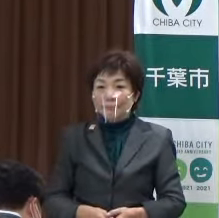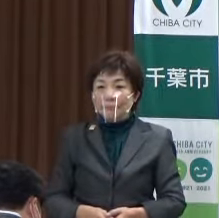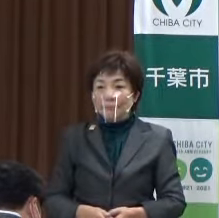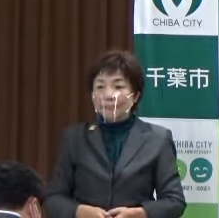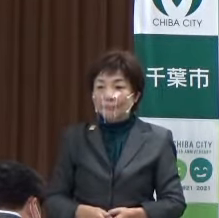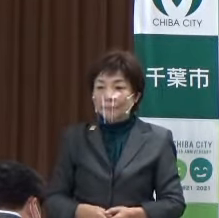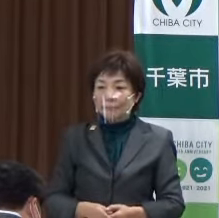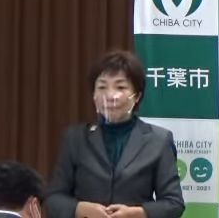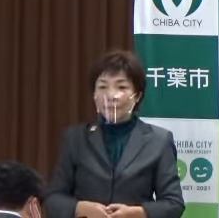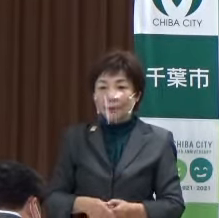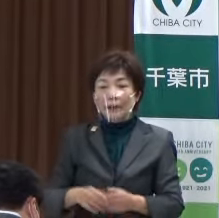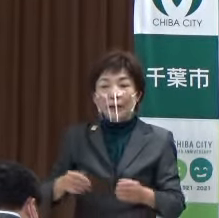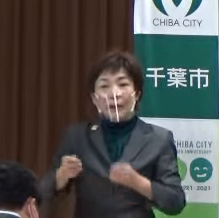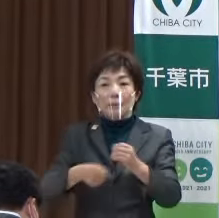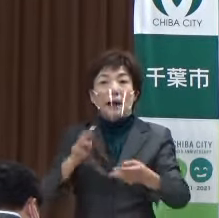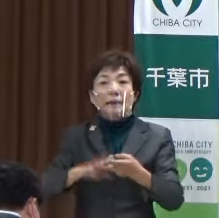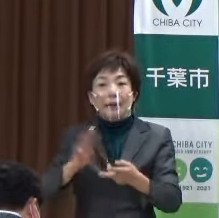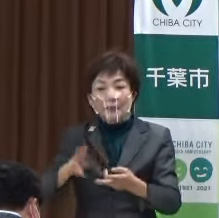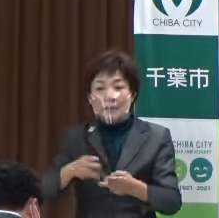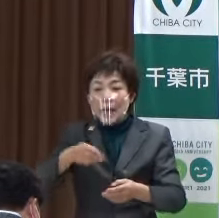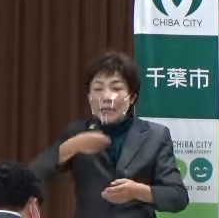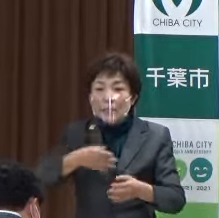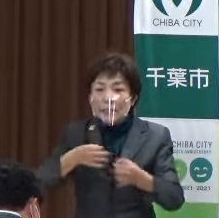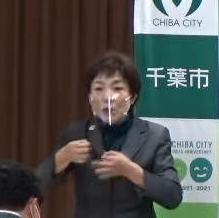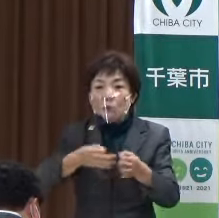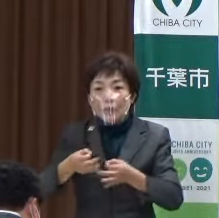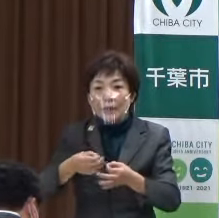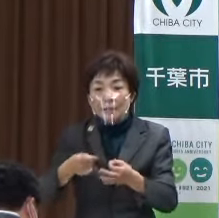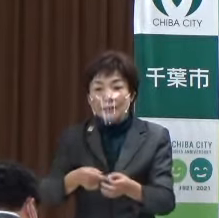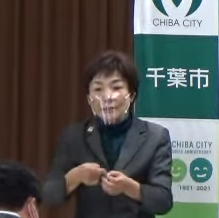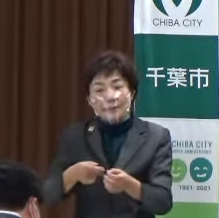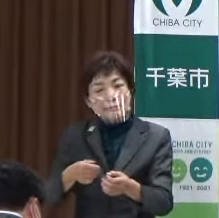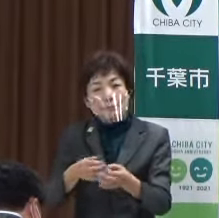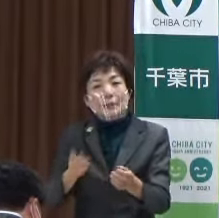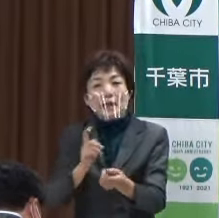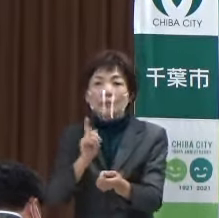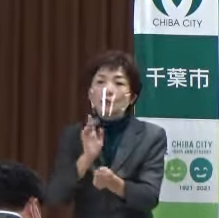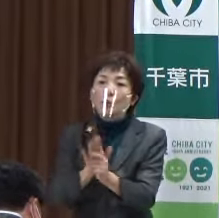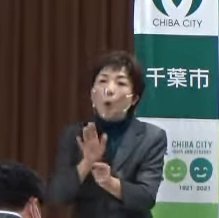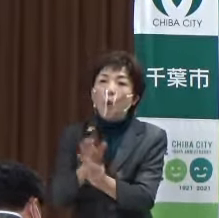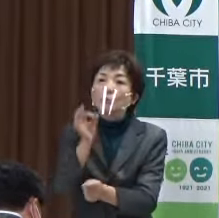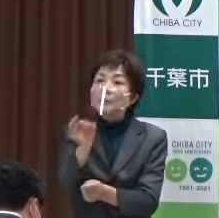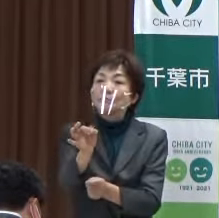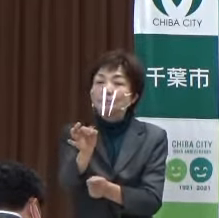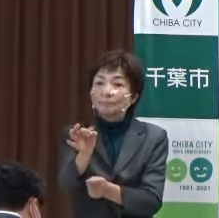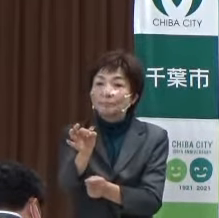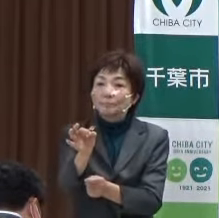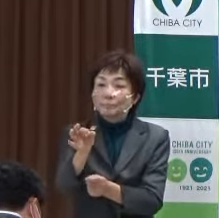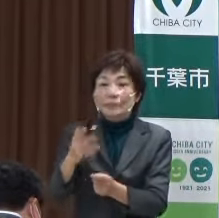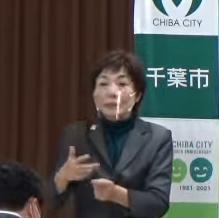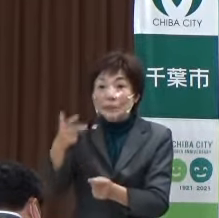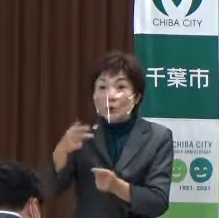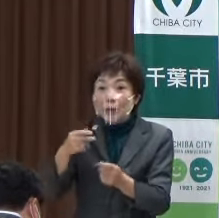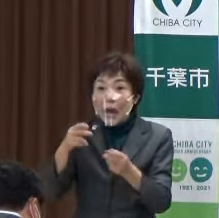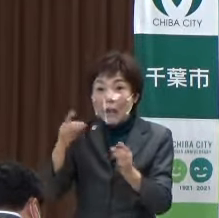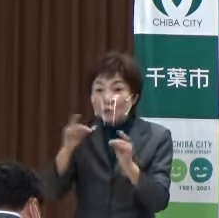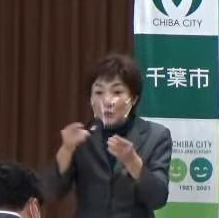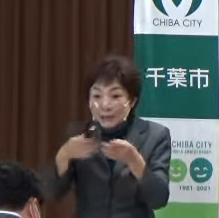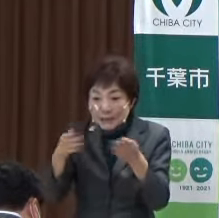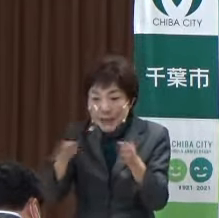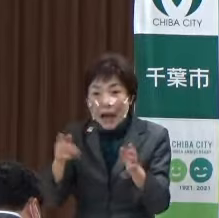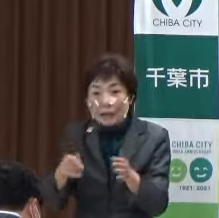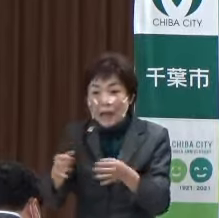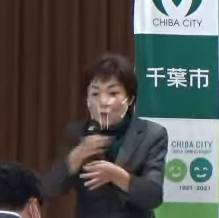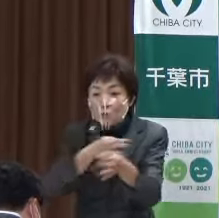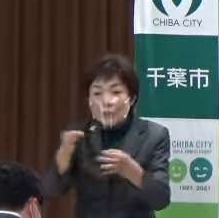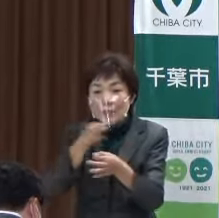朝日新聞の本田です。飲食店に対する協力金についてなんですけれども、市長がツイッターでですね、売上に基づ